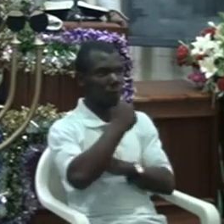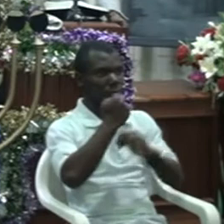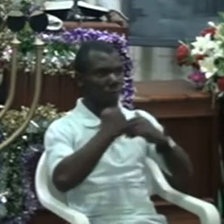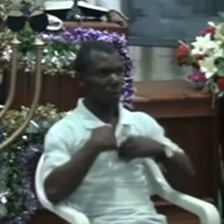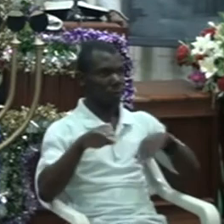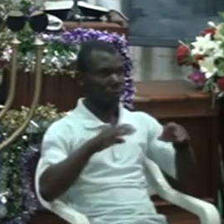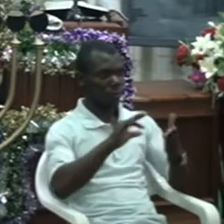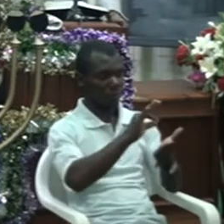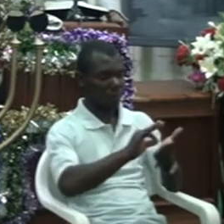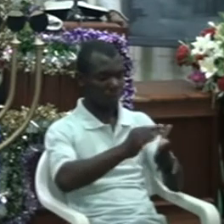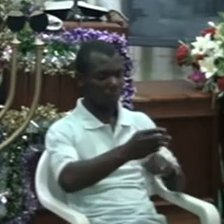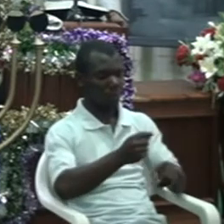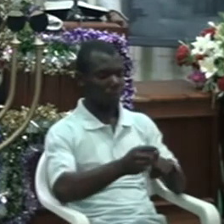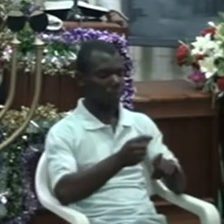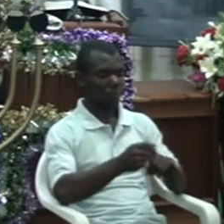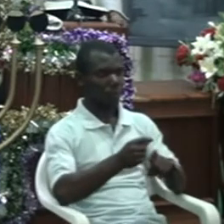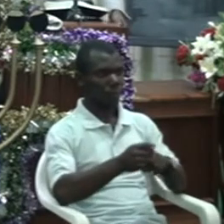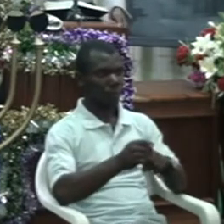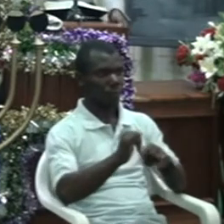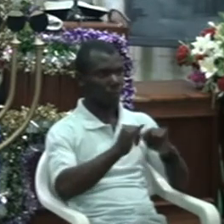qui a fait écrire cette parole,